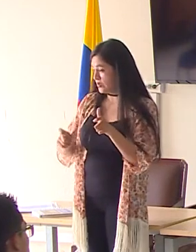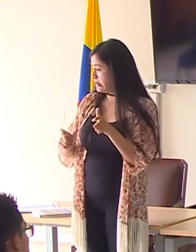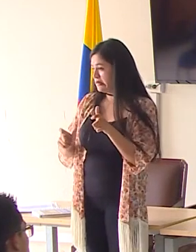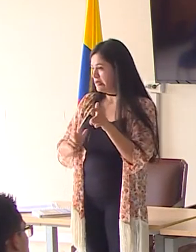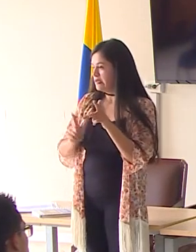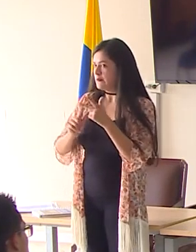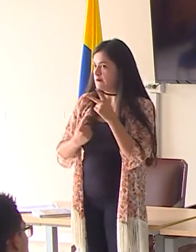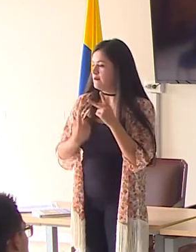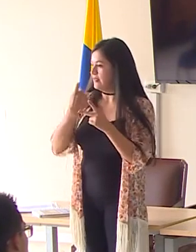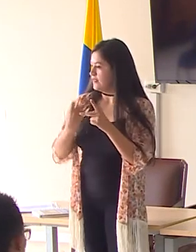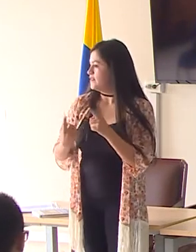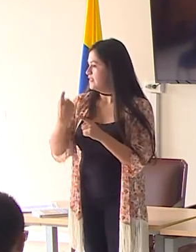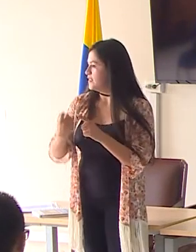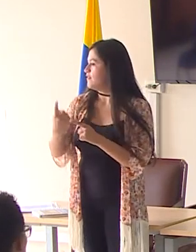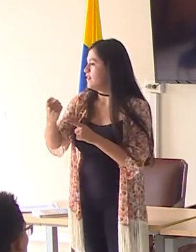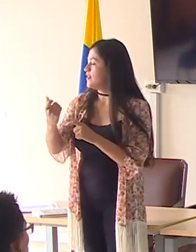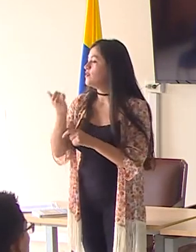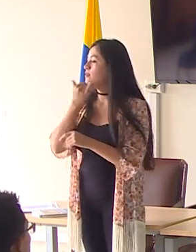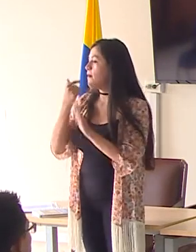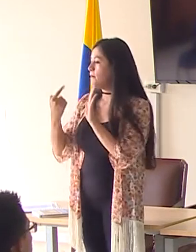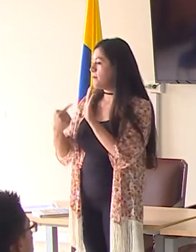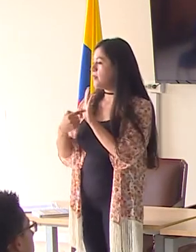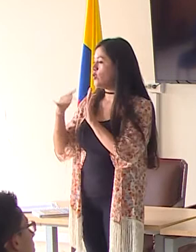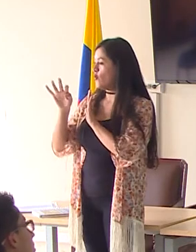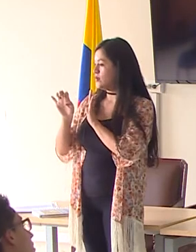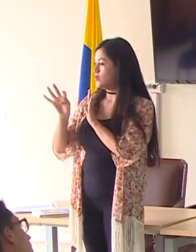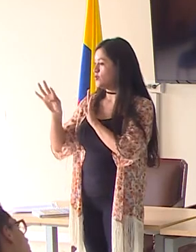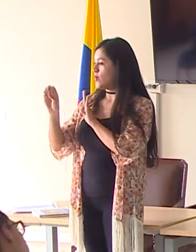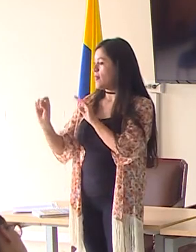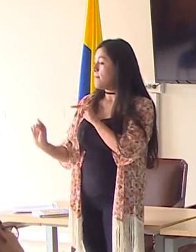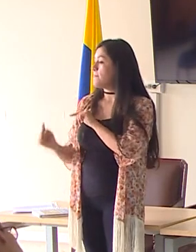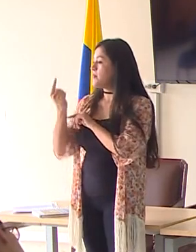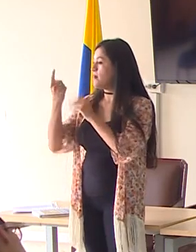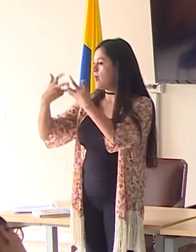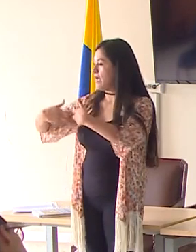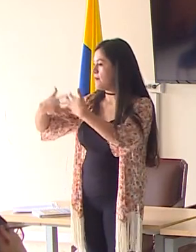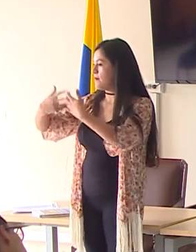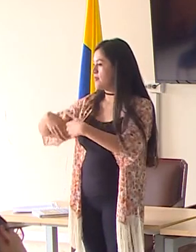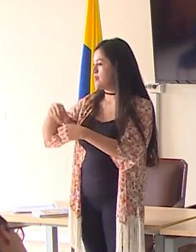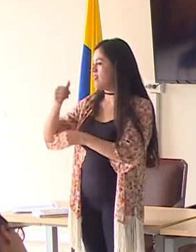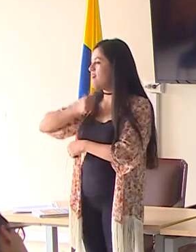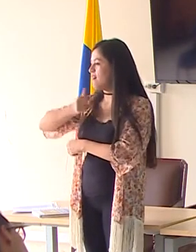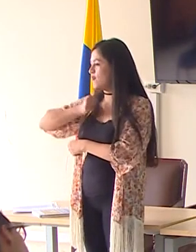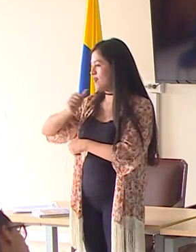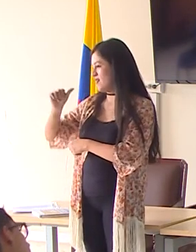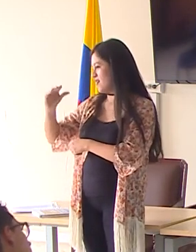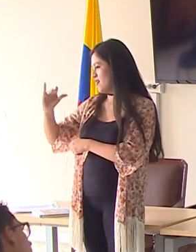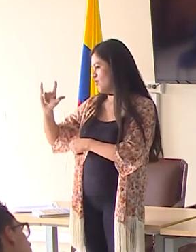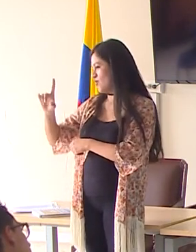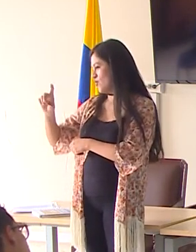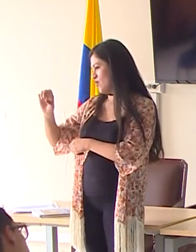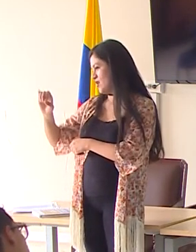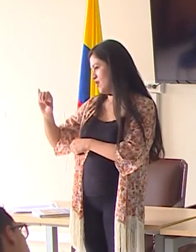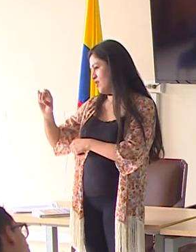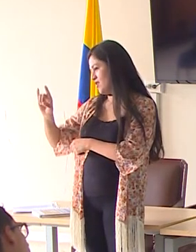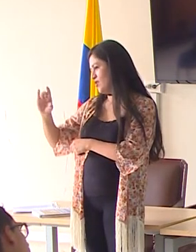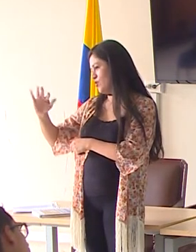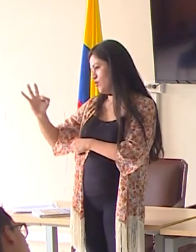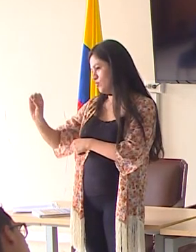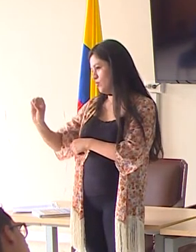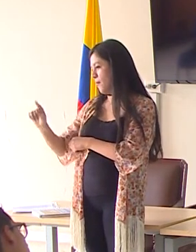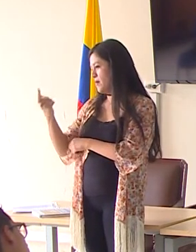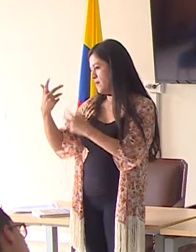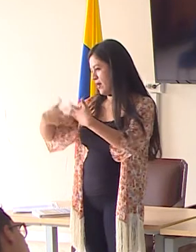obras de infraestructura en 1940 para localizar el primer acueducto moderno que se localiza en la cuenca